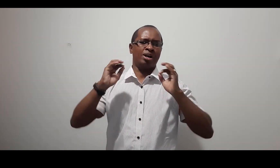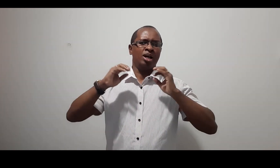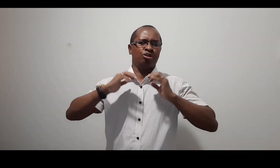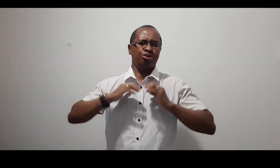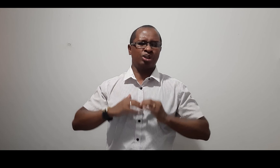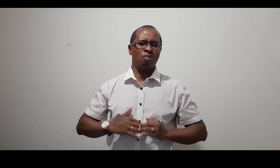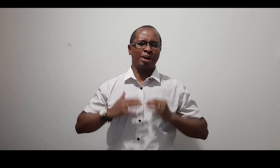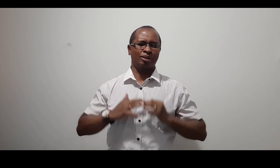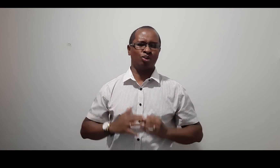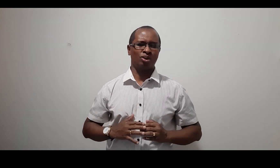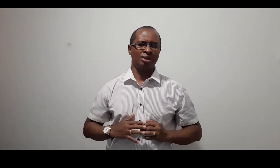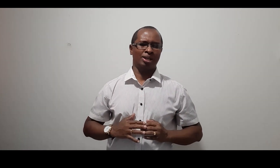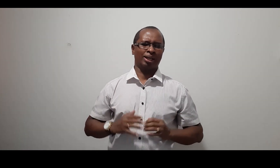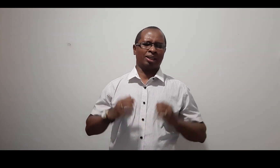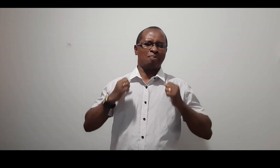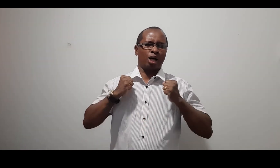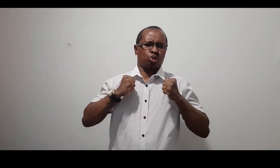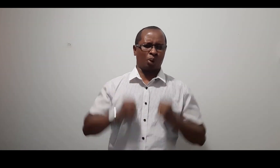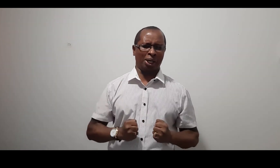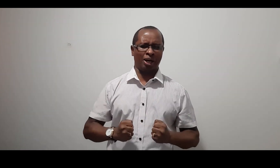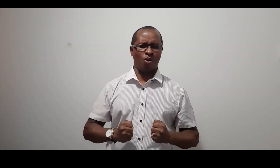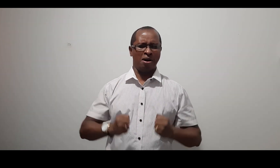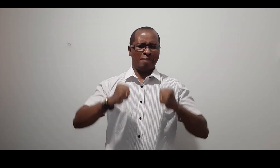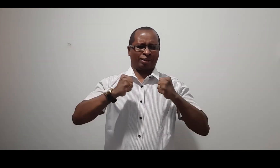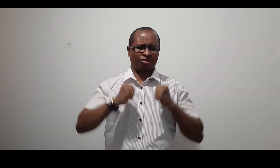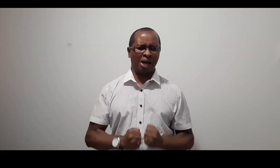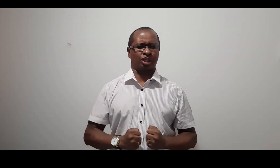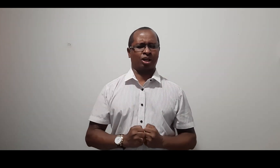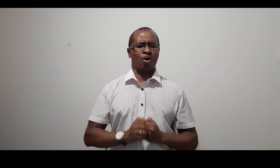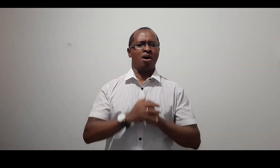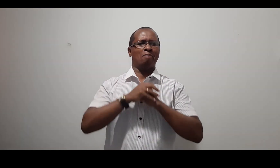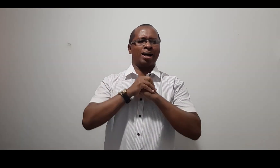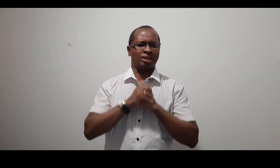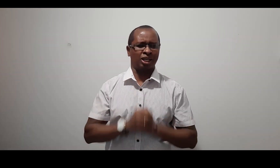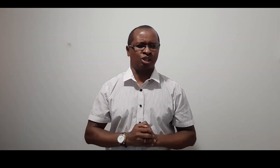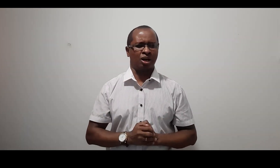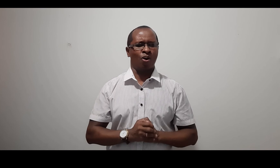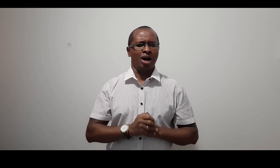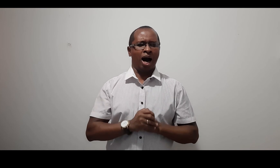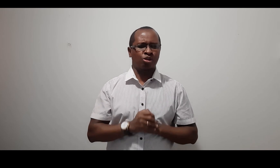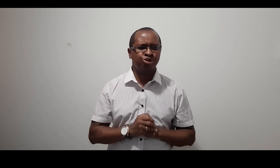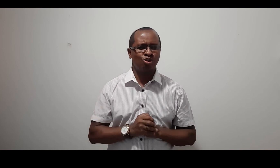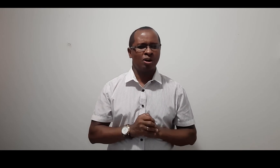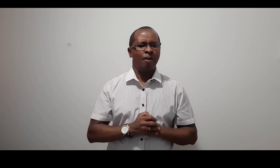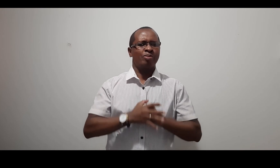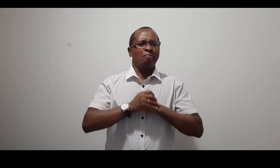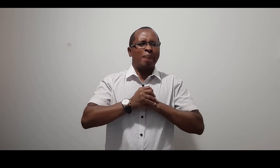ny finao madio. Ka de mahazo hery ianao, matanjaka ianao, mandresy ianao, ary fo